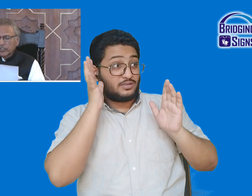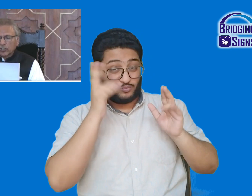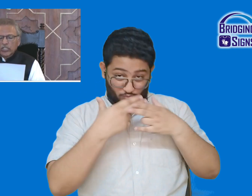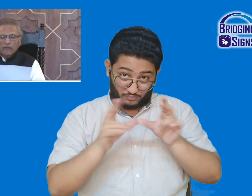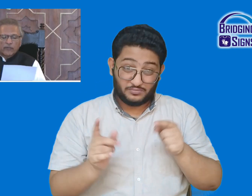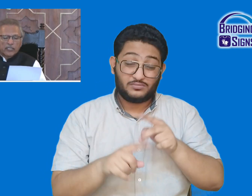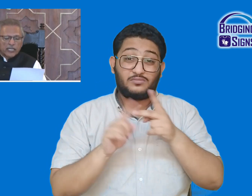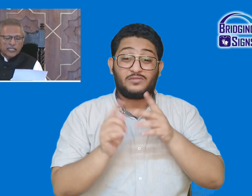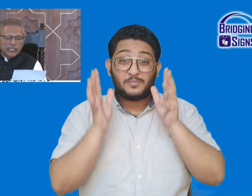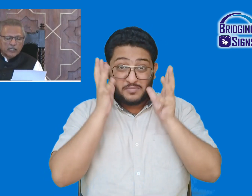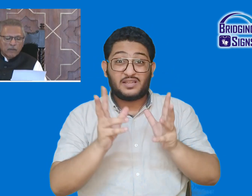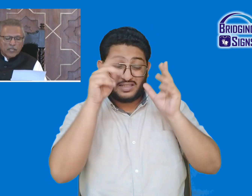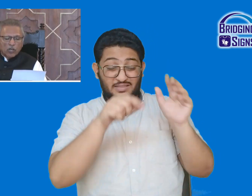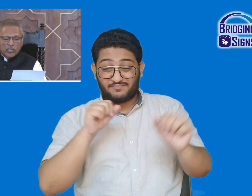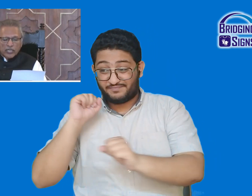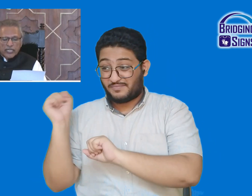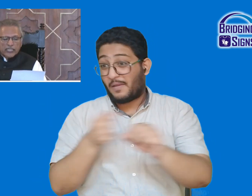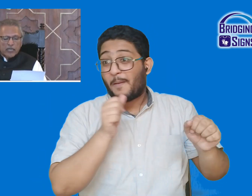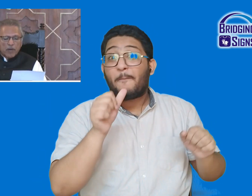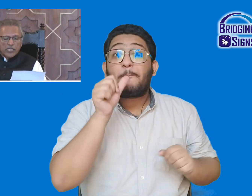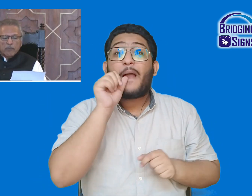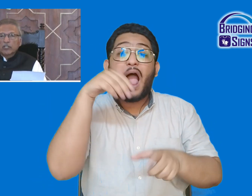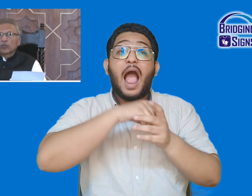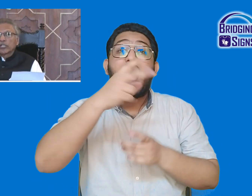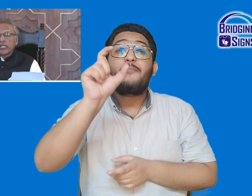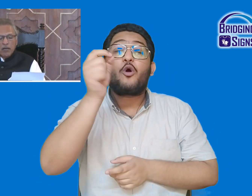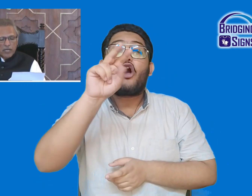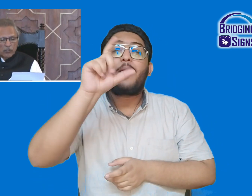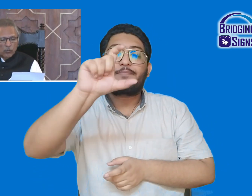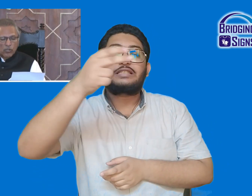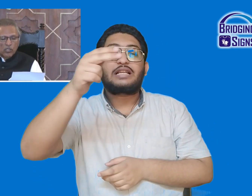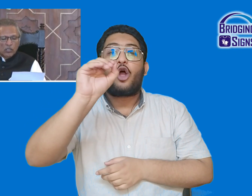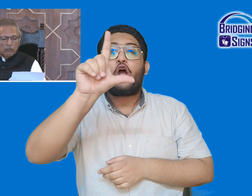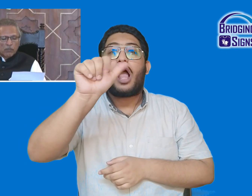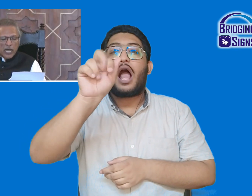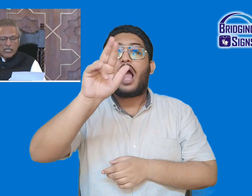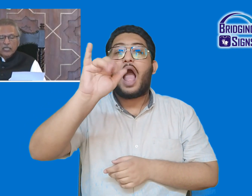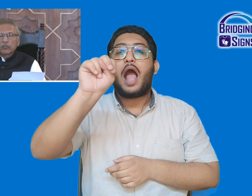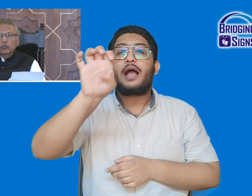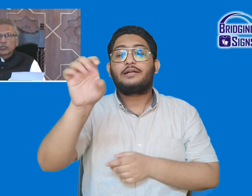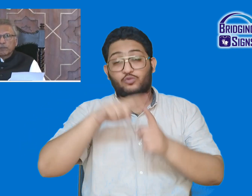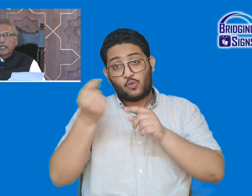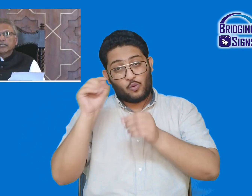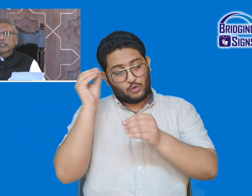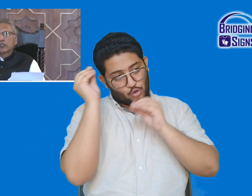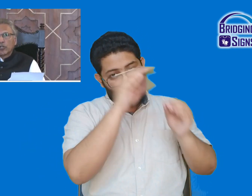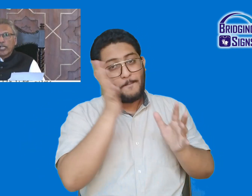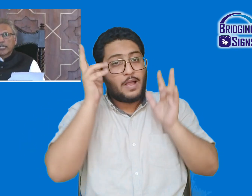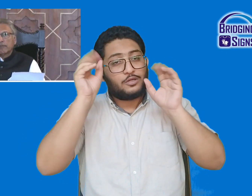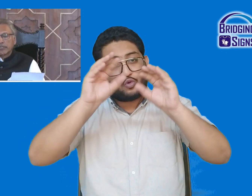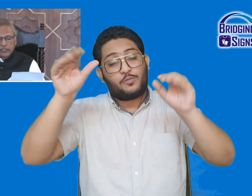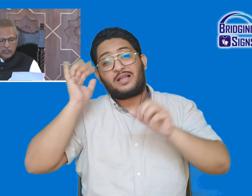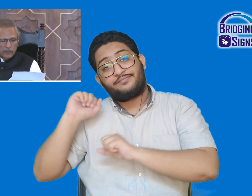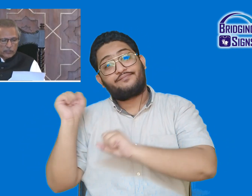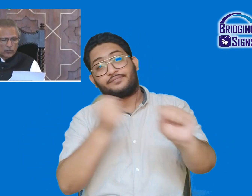کے فرش کو صاف رکھنے کے لیے اور کرنے کے لیے پانی میں کلورین کا محلول بنا کر اس پانی سے دھویا